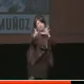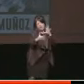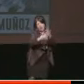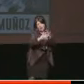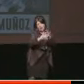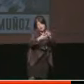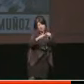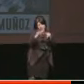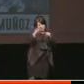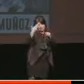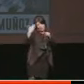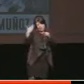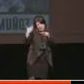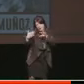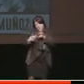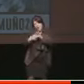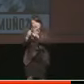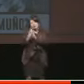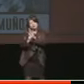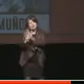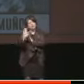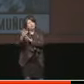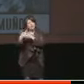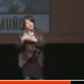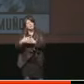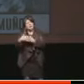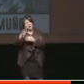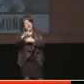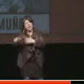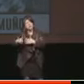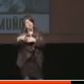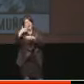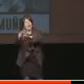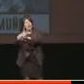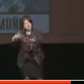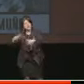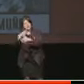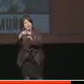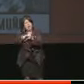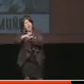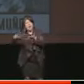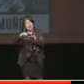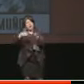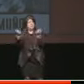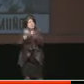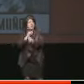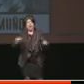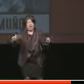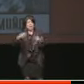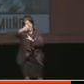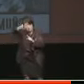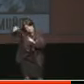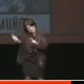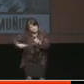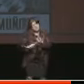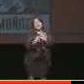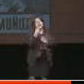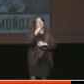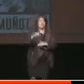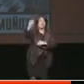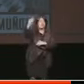e sull'Argentina si stava per abbattere come dire una grande tragedia quella della letteratura della letteratura no della dittatura